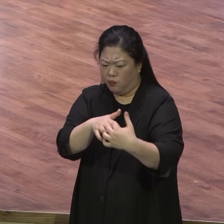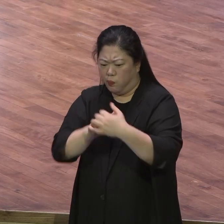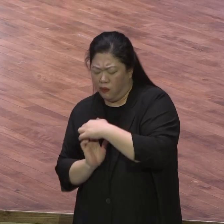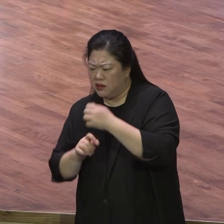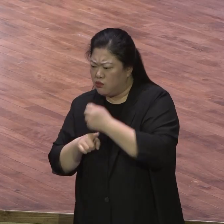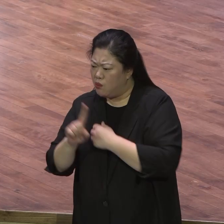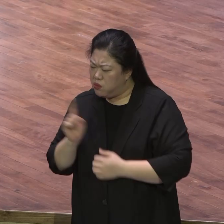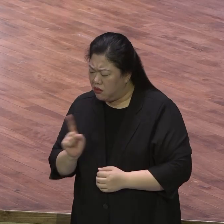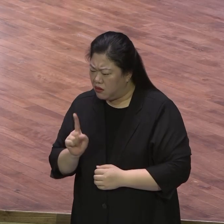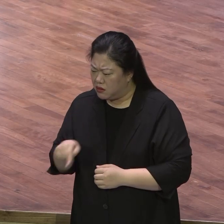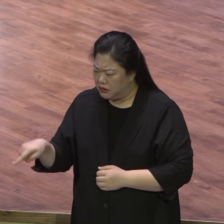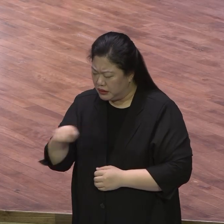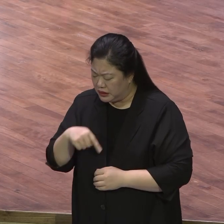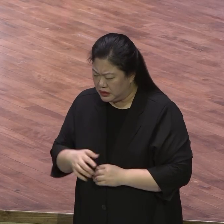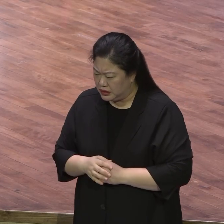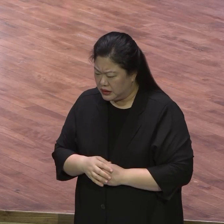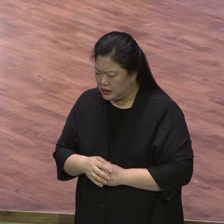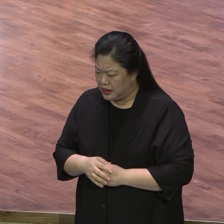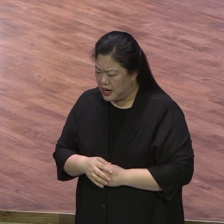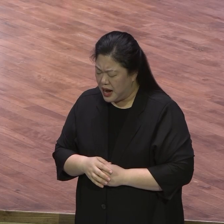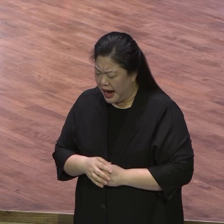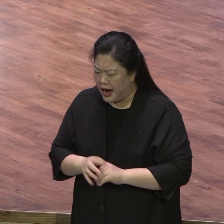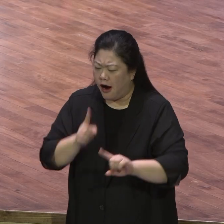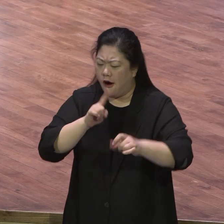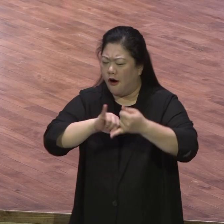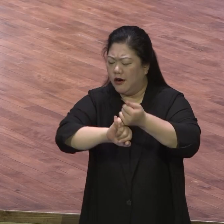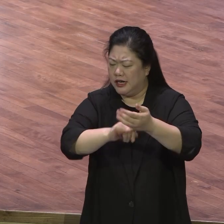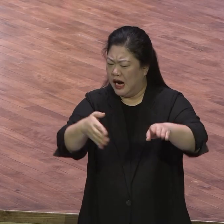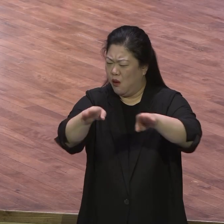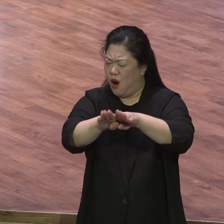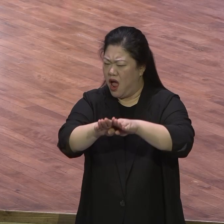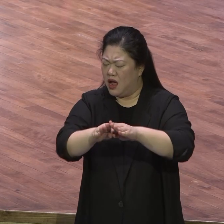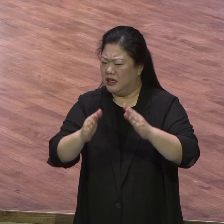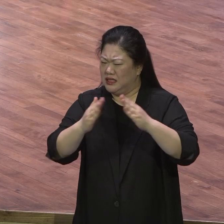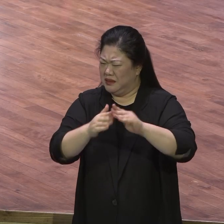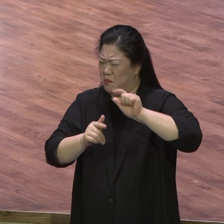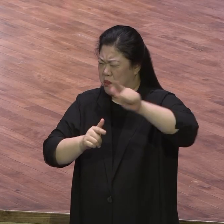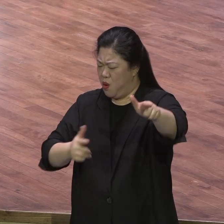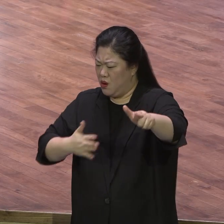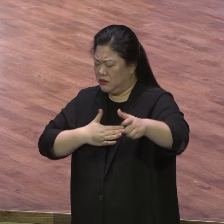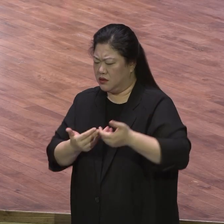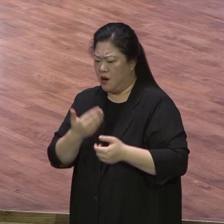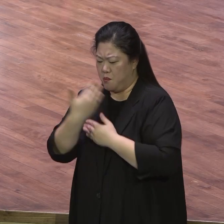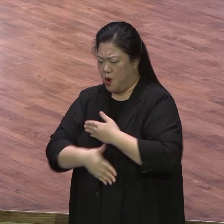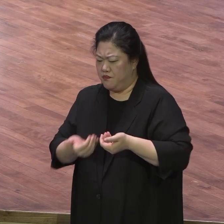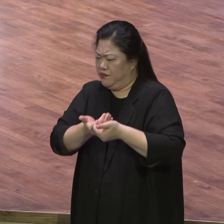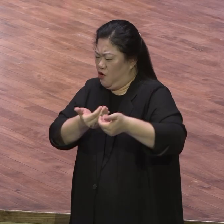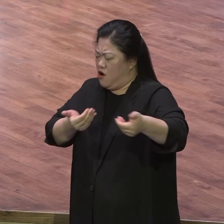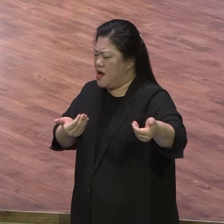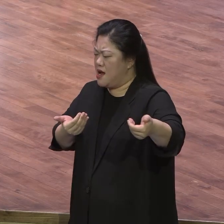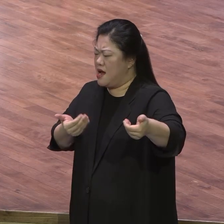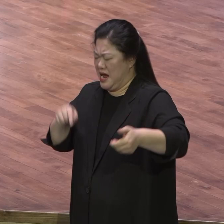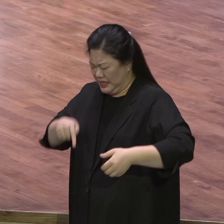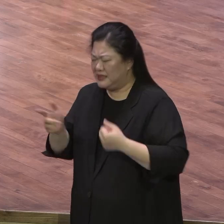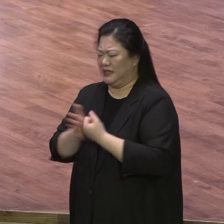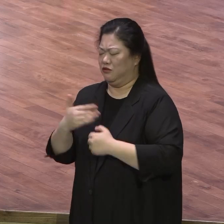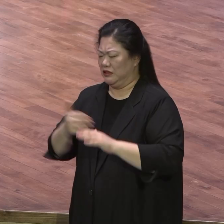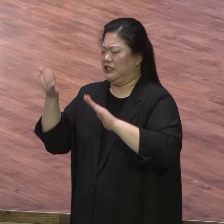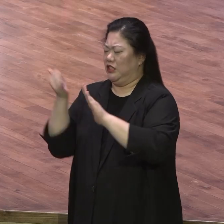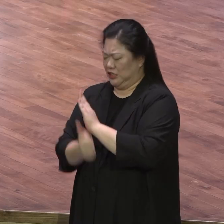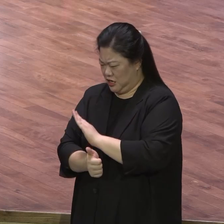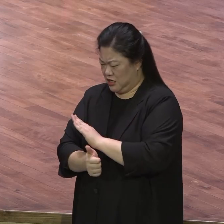은약괴가 자신들과 함께 있지 않았기 때문이라고 진단했습니다. 그래서 신로에 있는